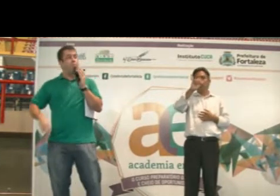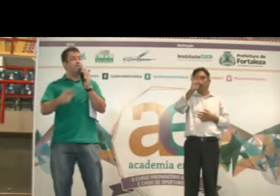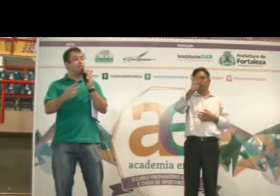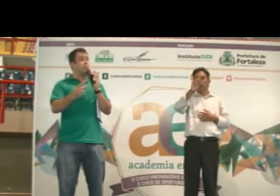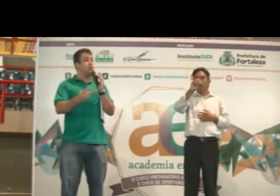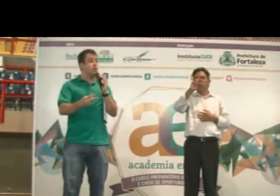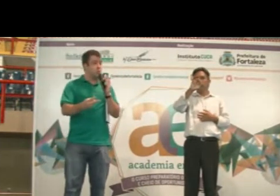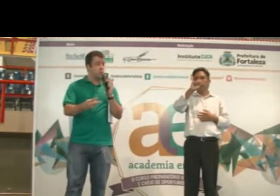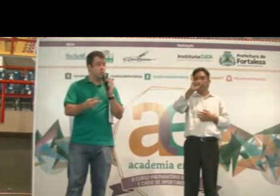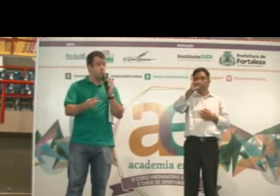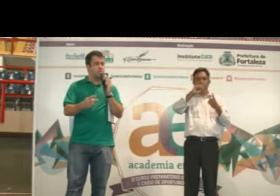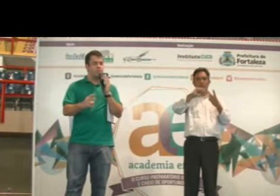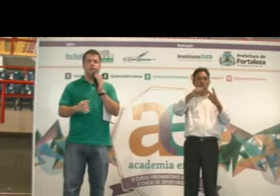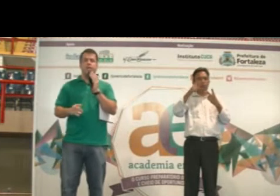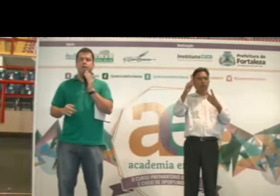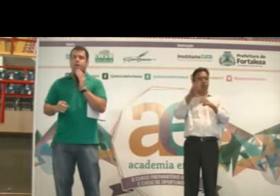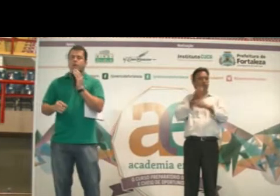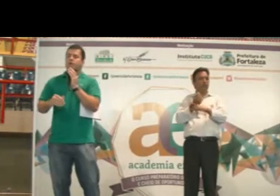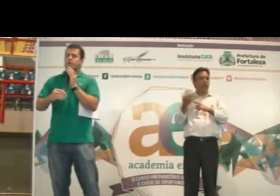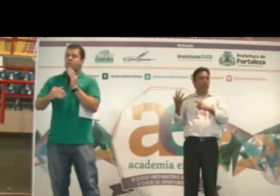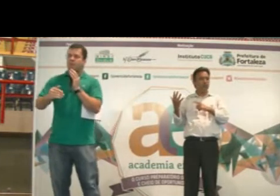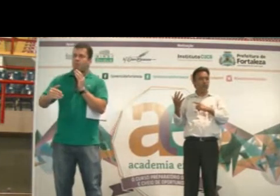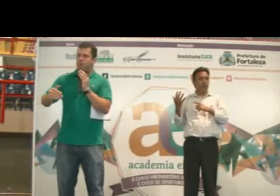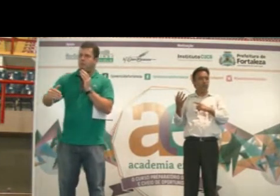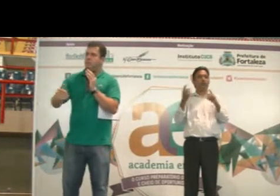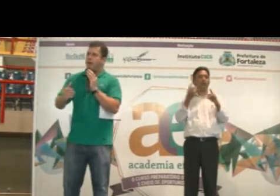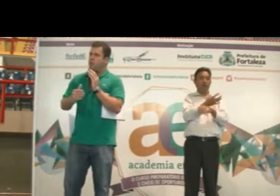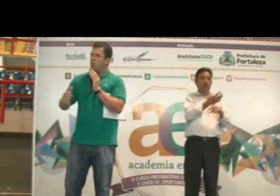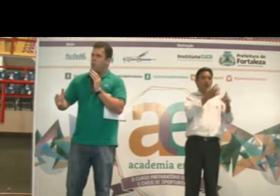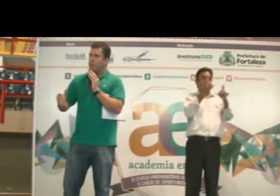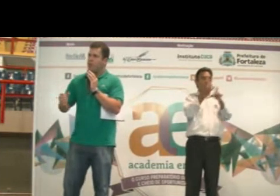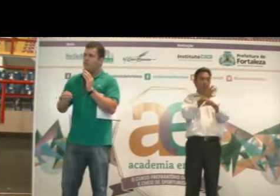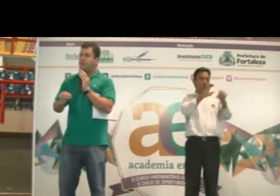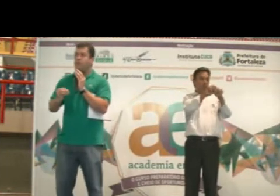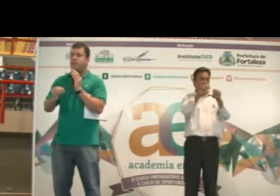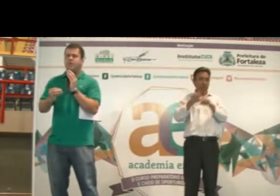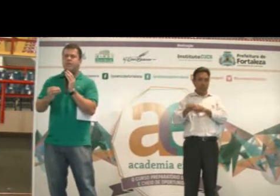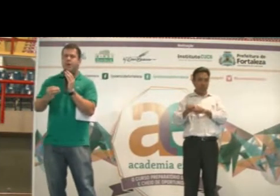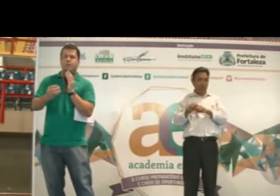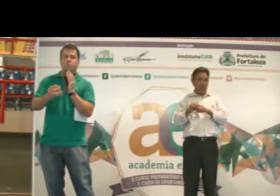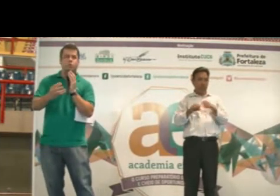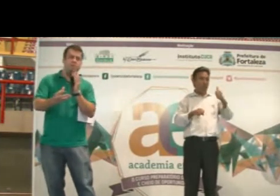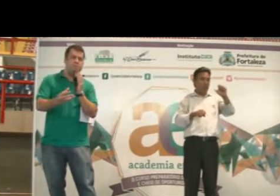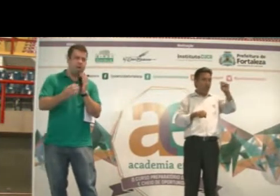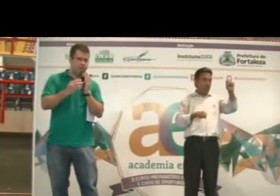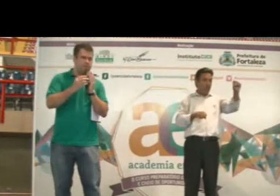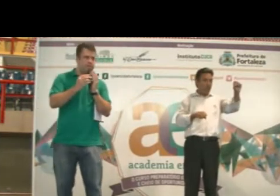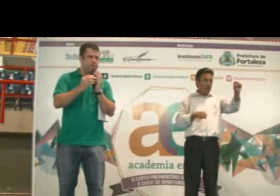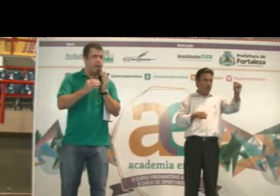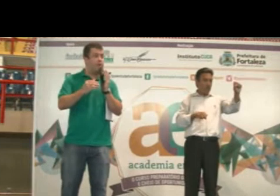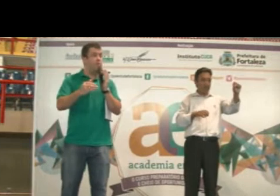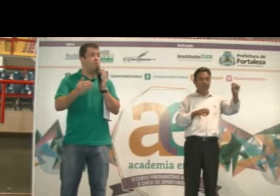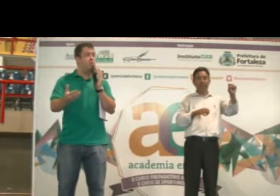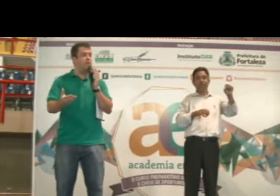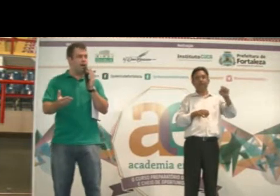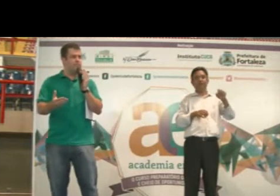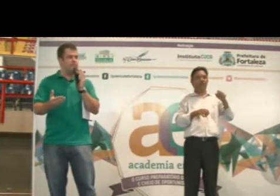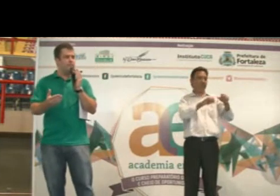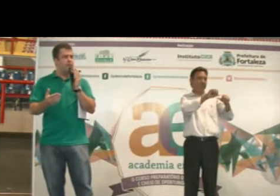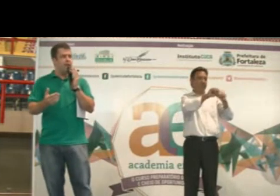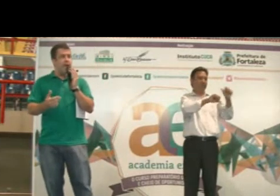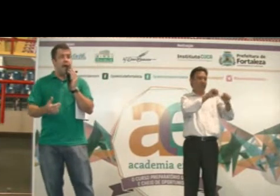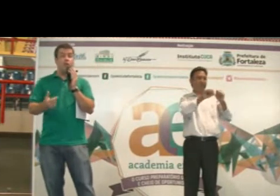Aí comecei os 2 cursos, né? Terminei o primeiro semestre, concluí e vi que não era muito a minha praia. Aí eu resolvi